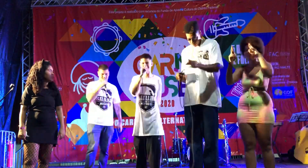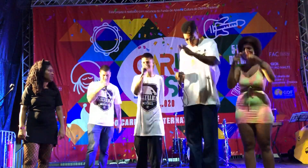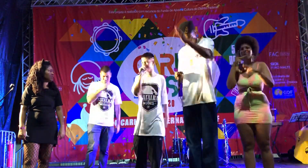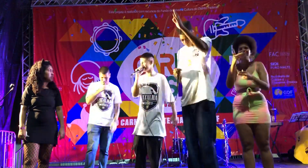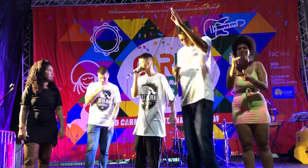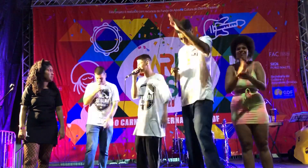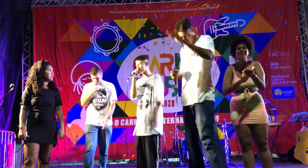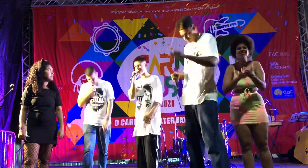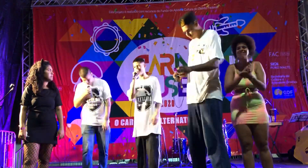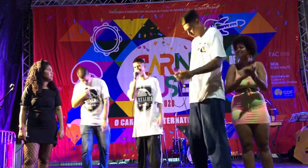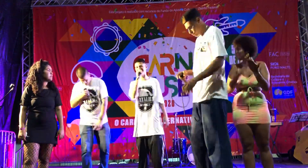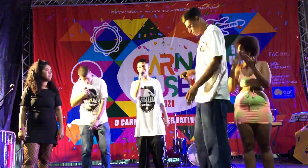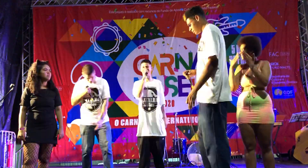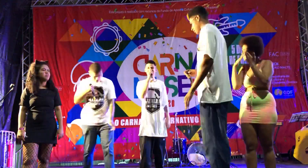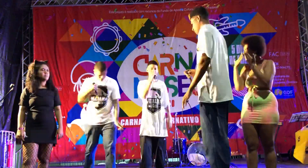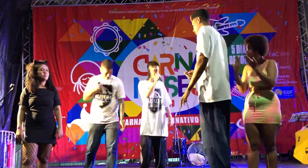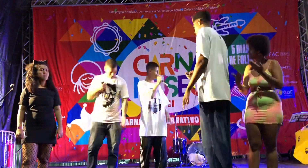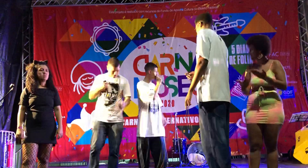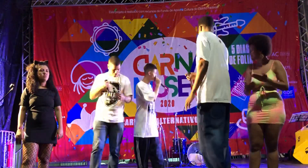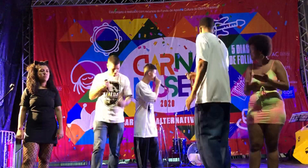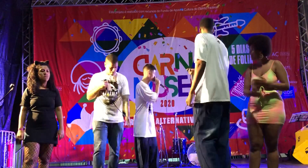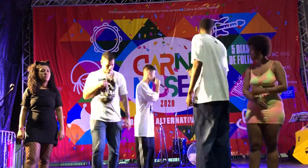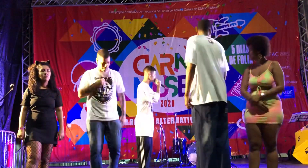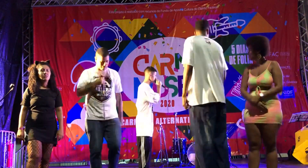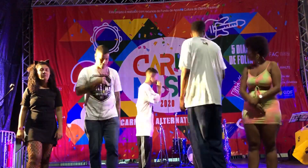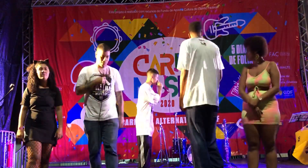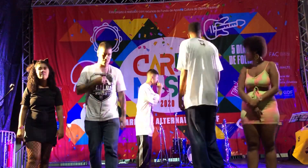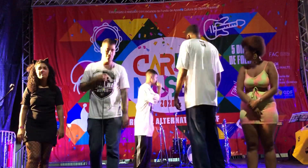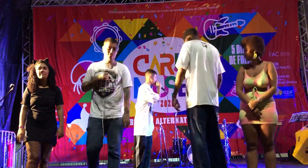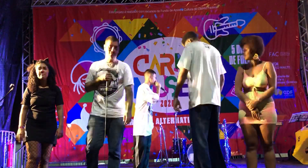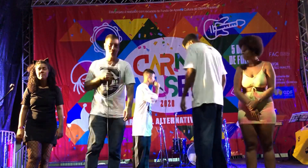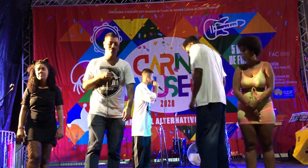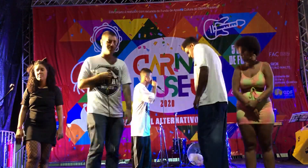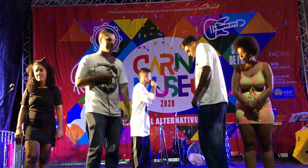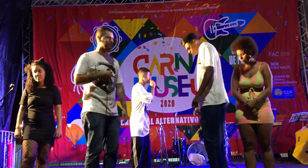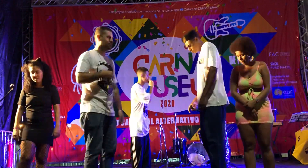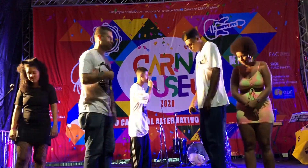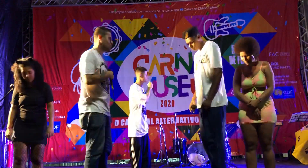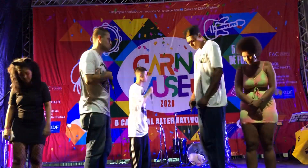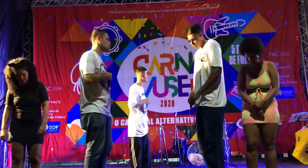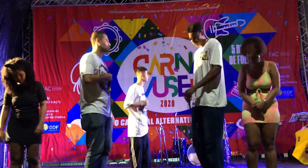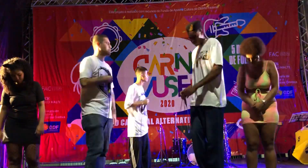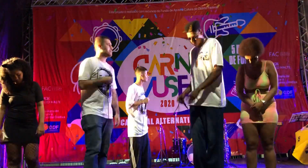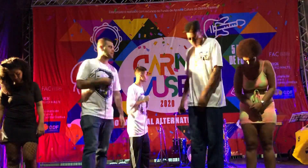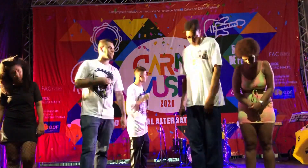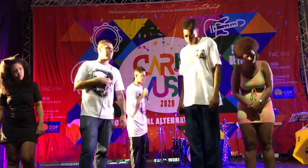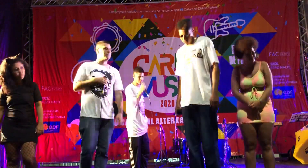tá apresentando, sempre, tá ligado? Sempre. É brisa, é isso. Mas suave, solta o beat, Evandrão.